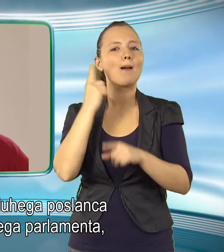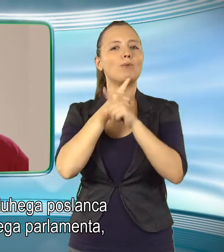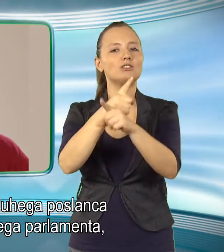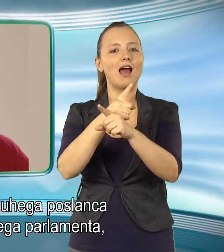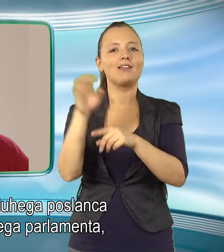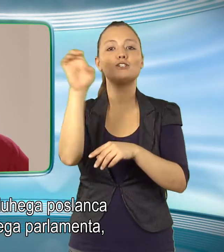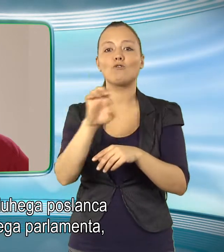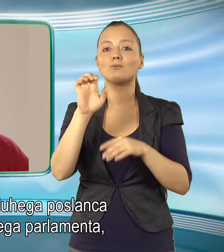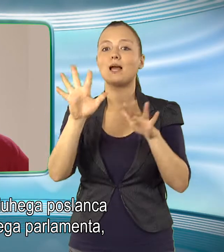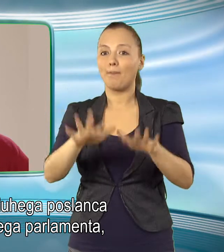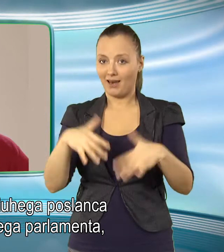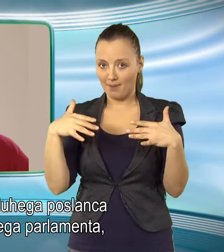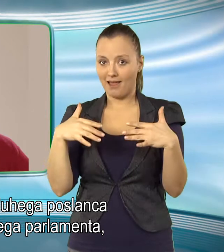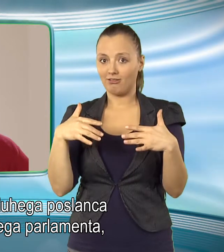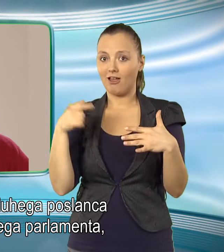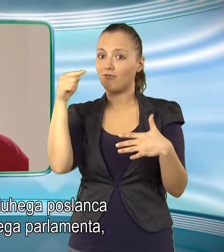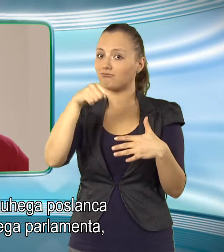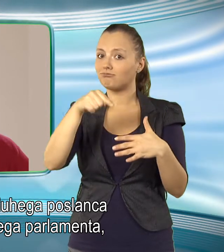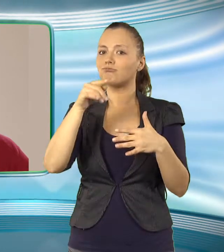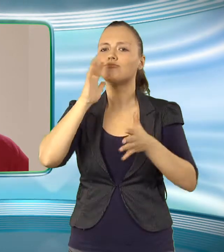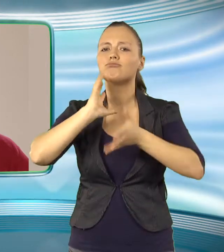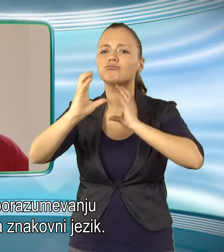pri sporazumevanju uporablja znakovni jezik.